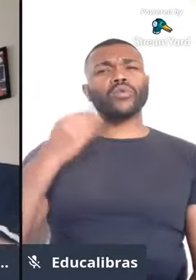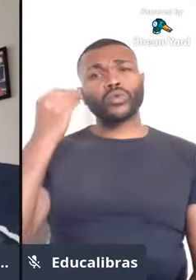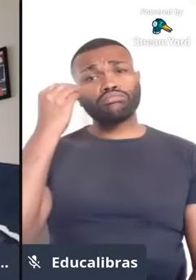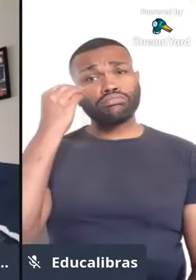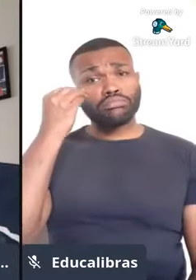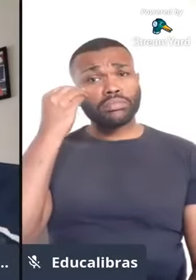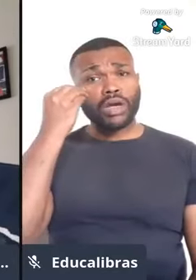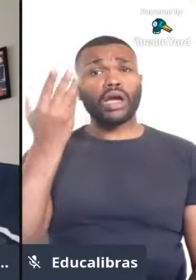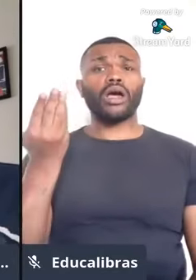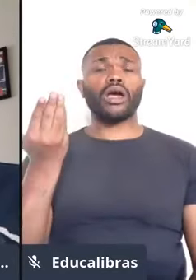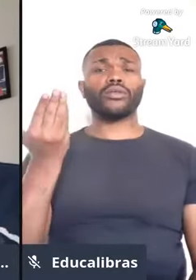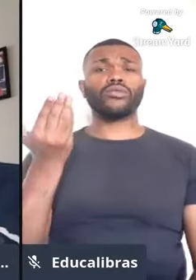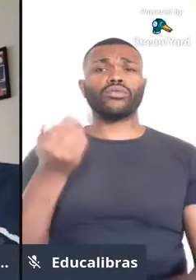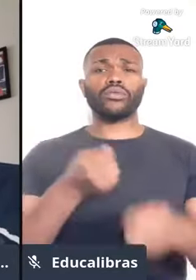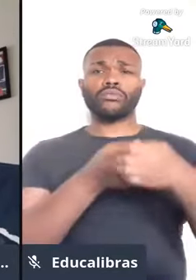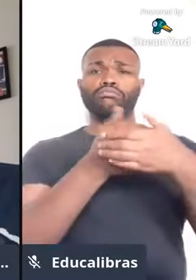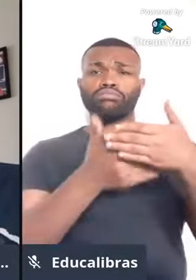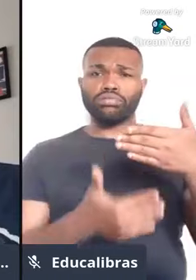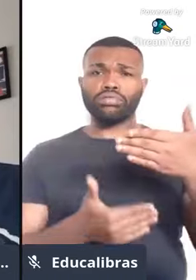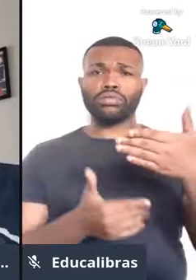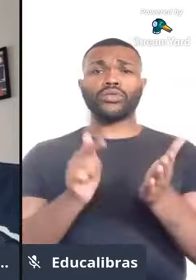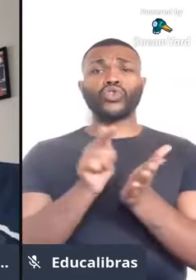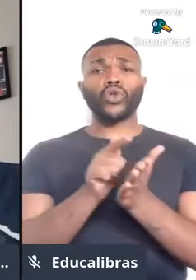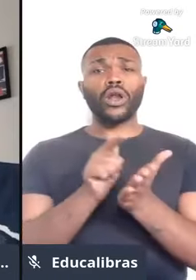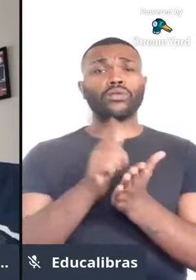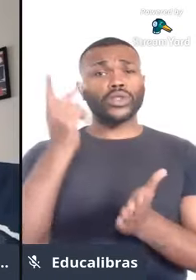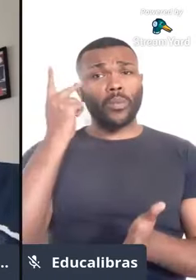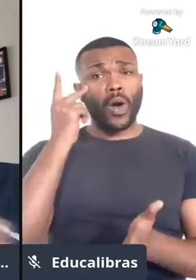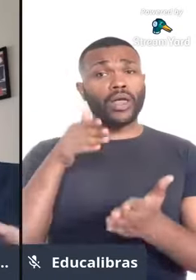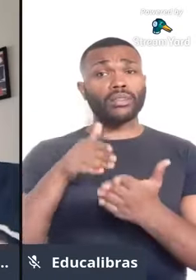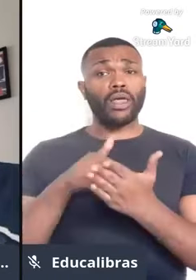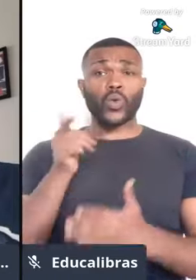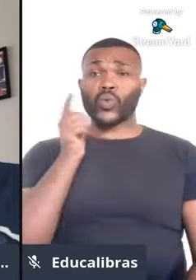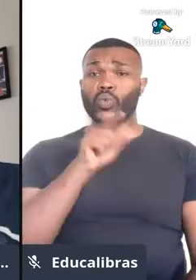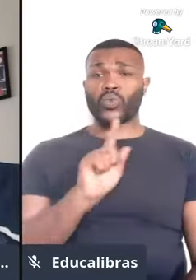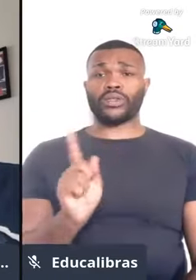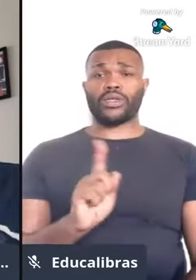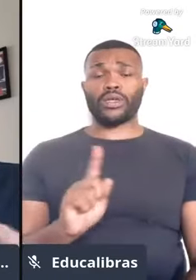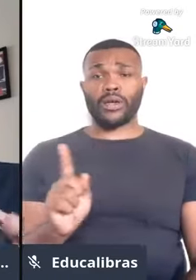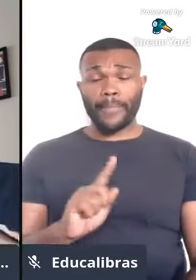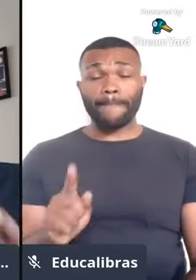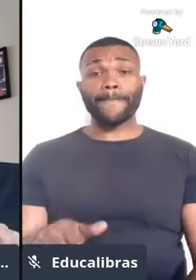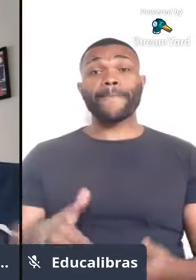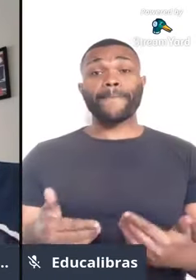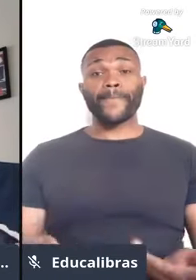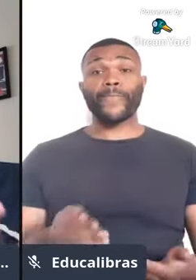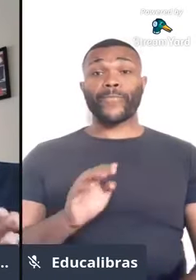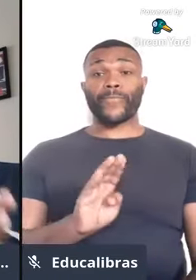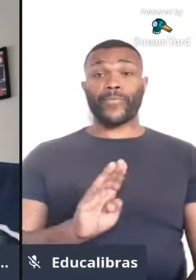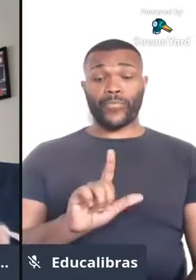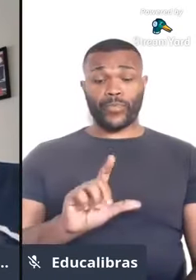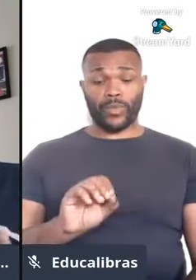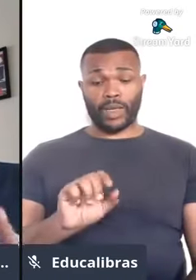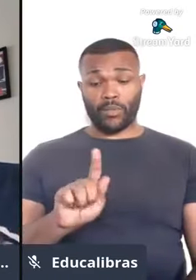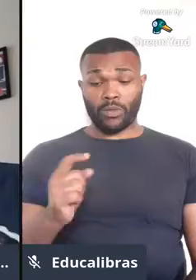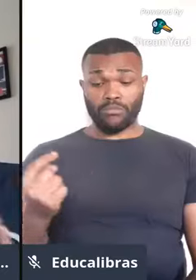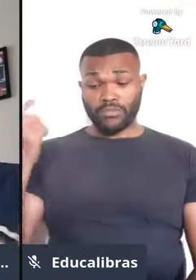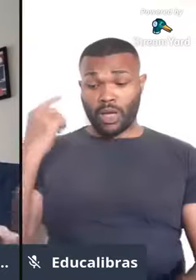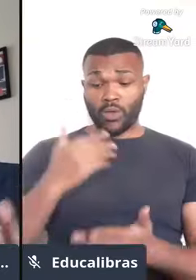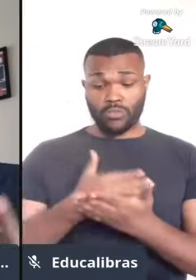uma coluna impressa no Estadão, mas até hoje ainda não consegui. O blog entrou no ar exatamente porque eu entendia